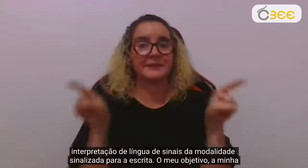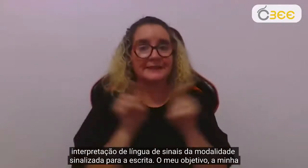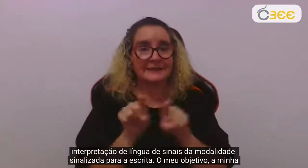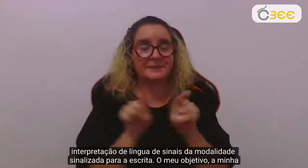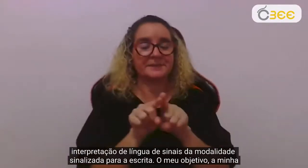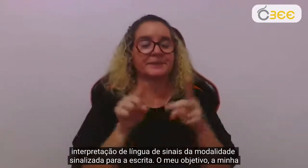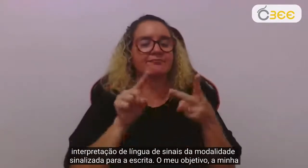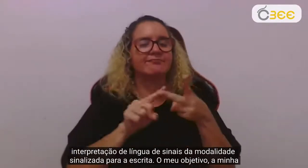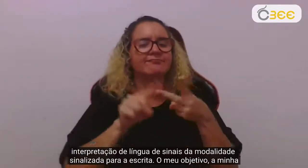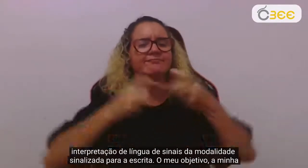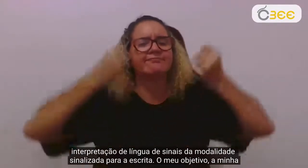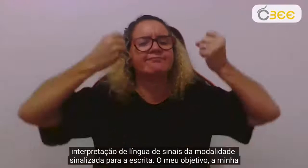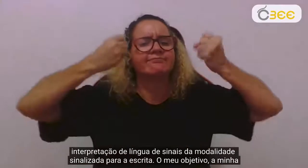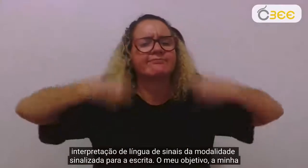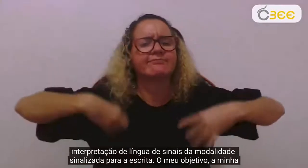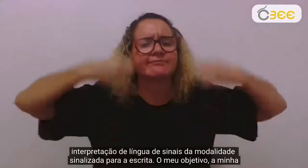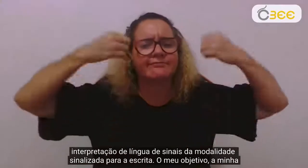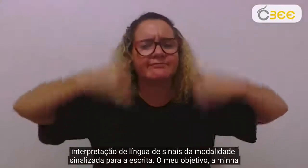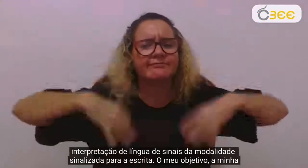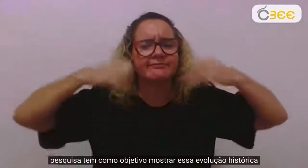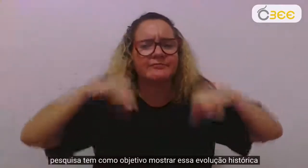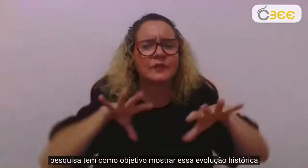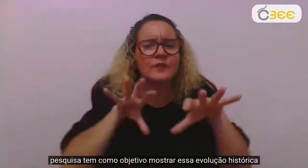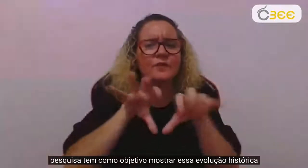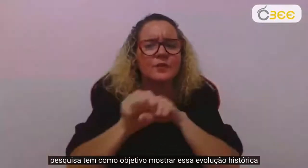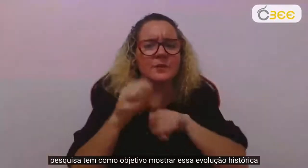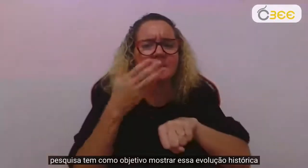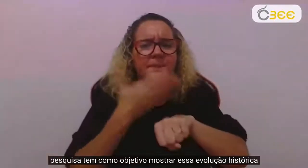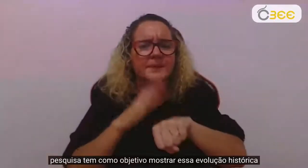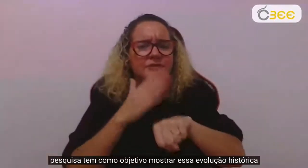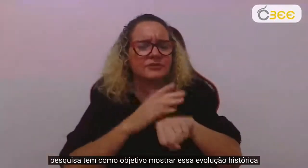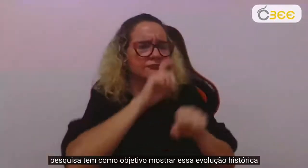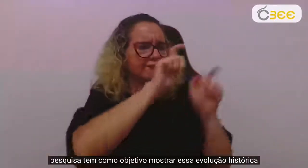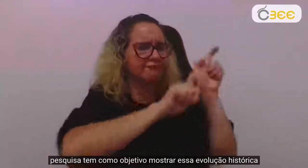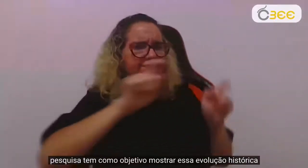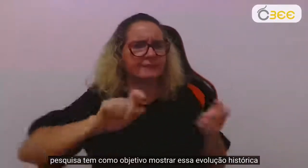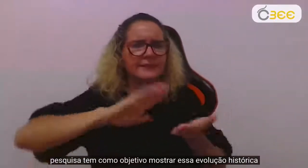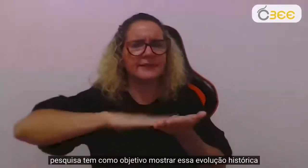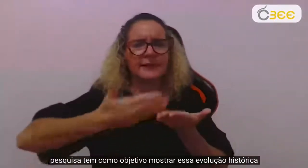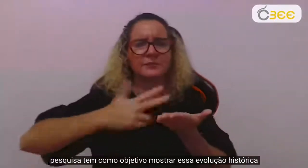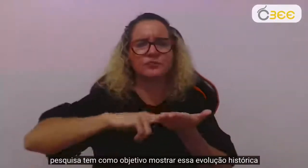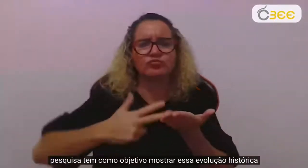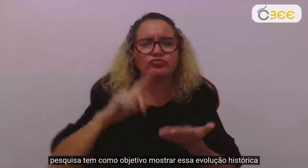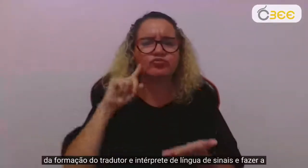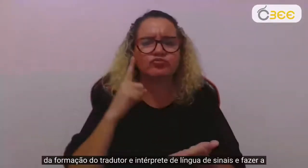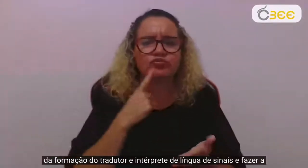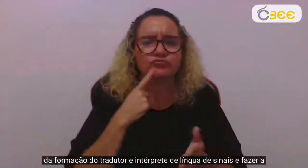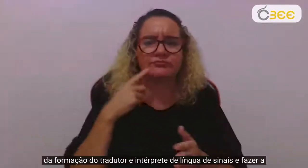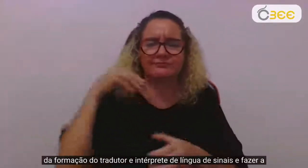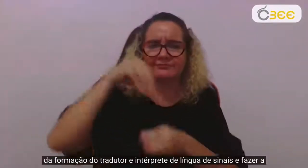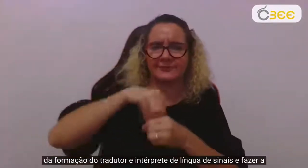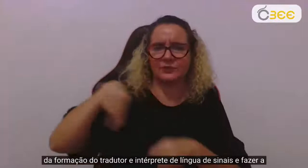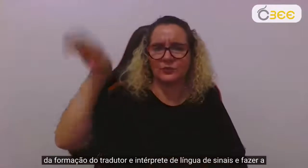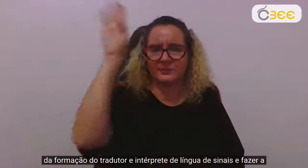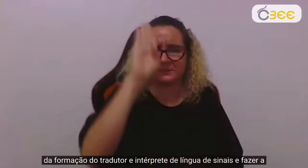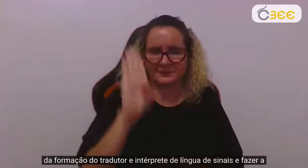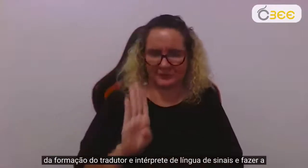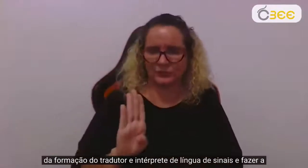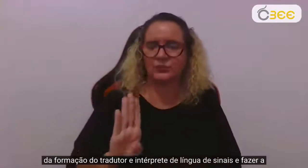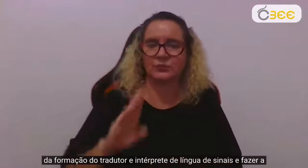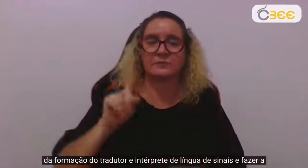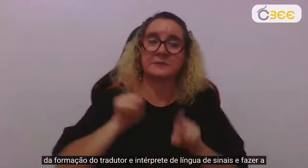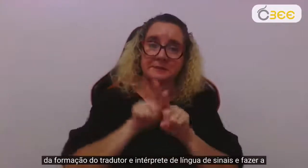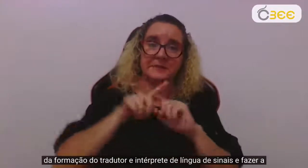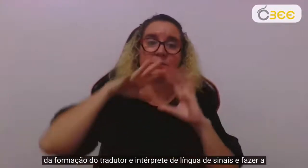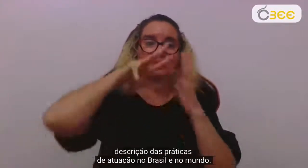a escrita. O meu objetivo, a minha pesquisa tem como objetivo mostrar essa evolução histórica da formação do tradutor e intérprete de